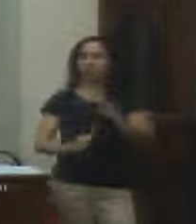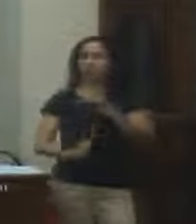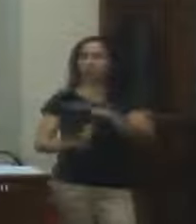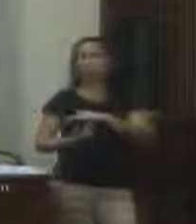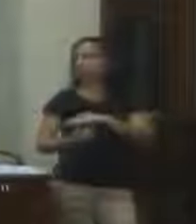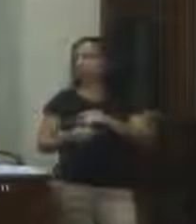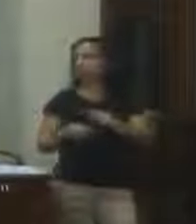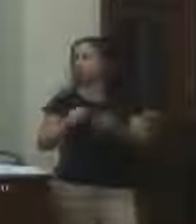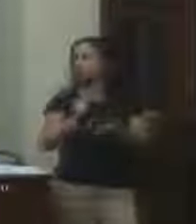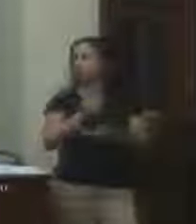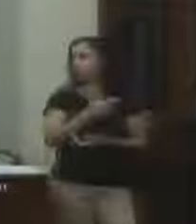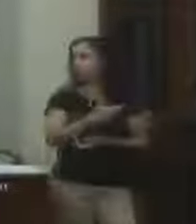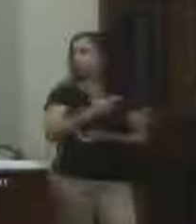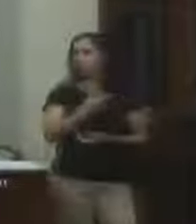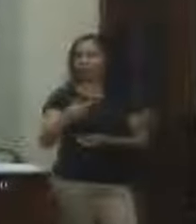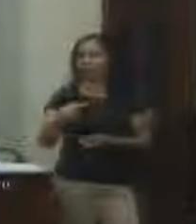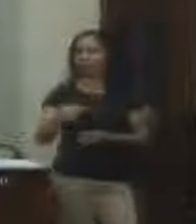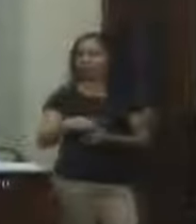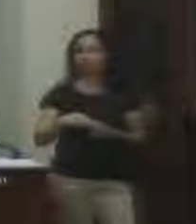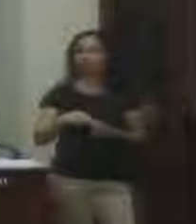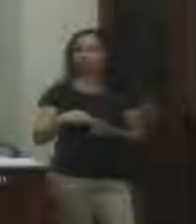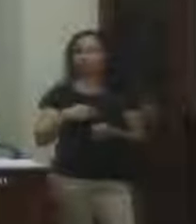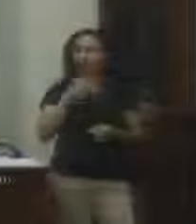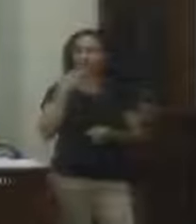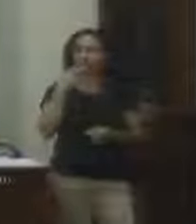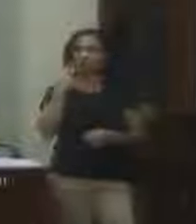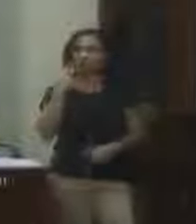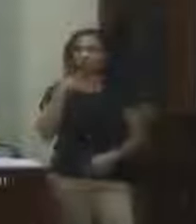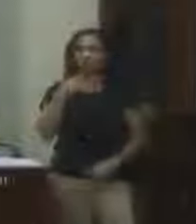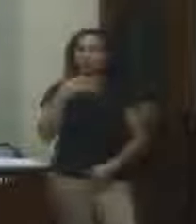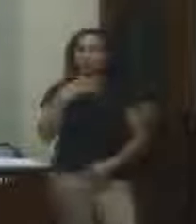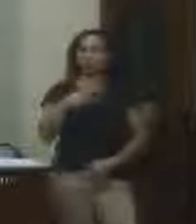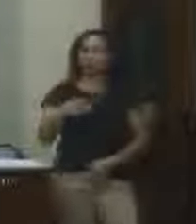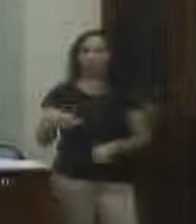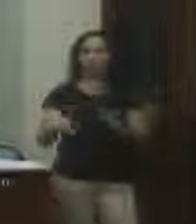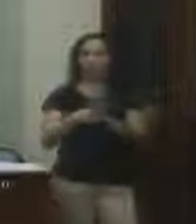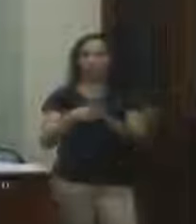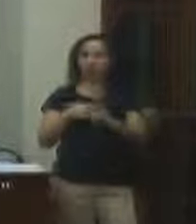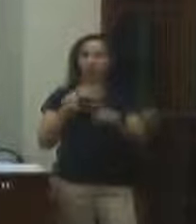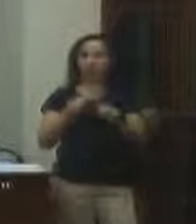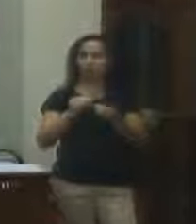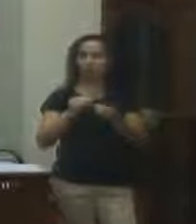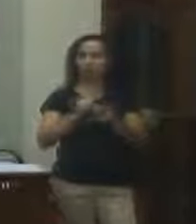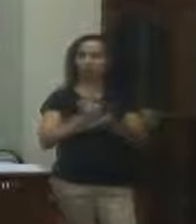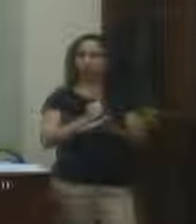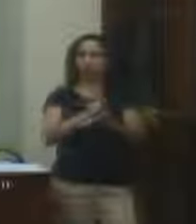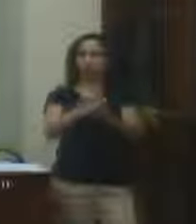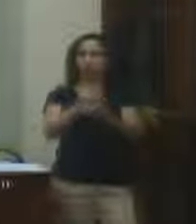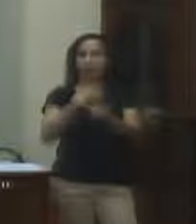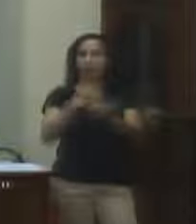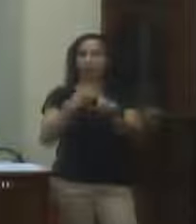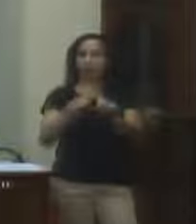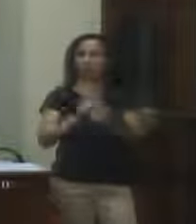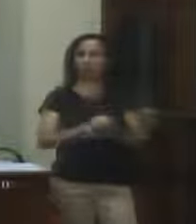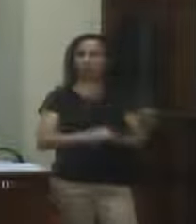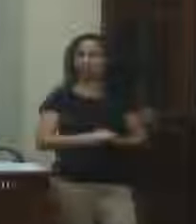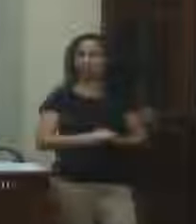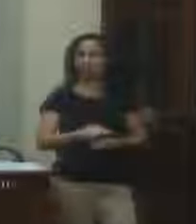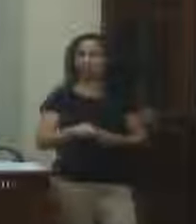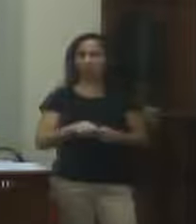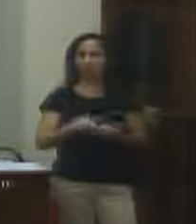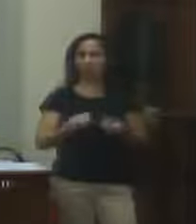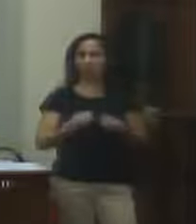o martelo 177, ele cita exclusivo, baseado, o decreto se baseou nos artigos, e